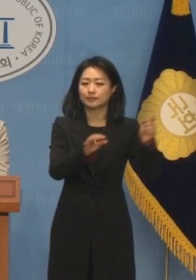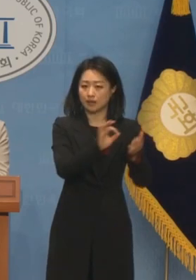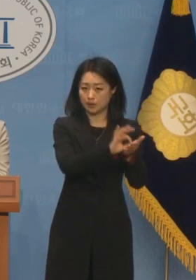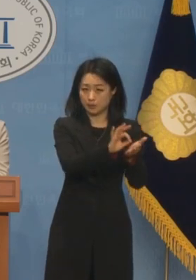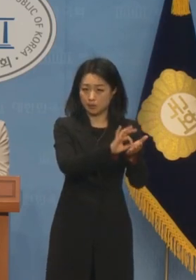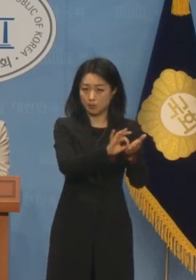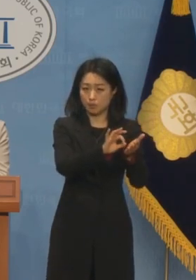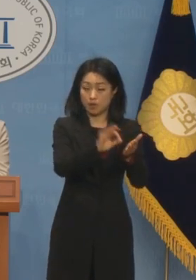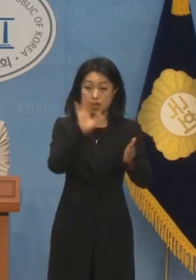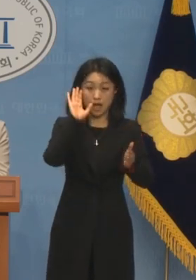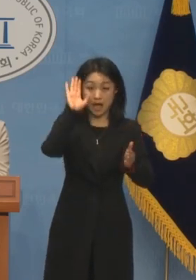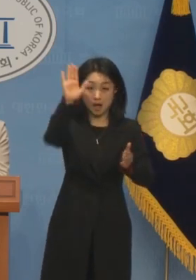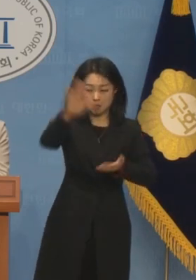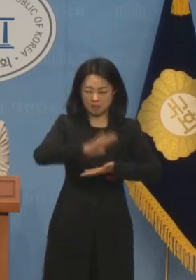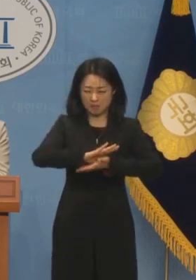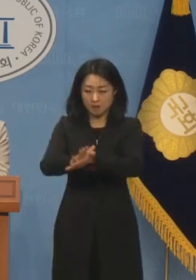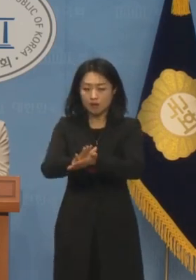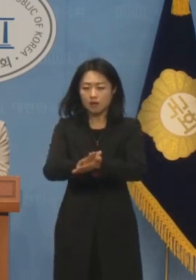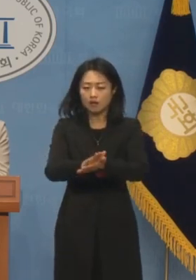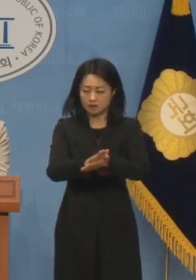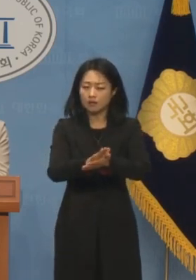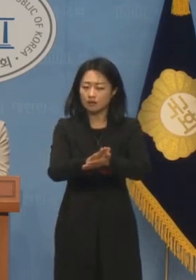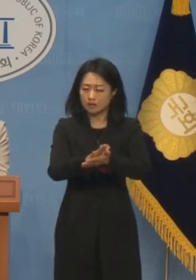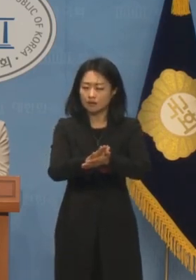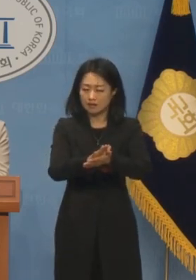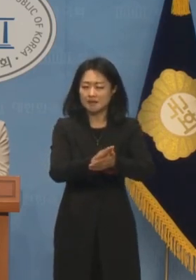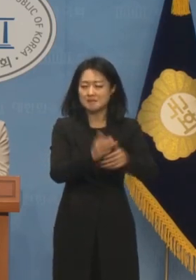앞으로도 그럴 것임을 고백한 것입니다.